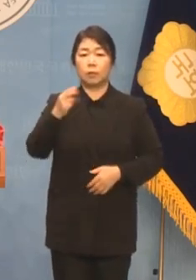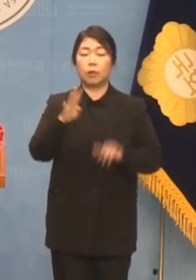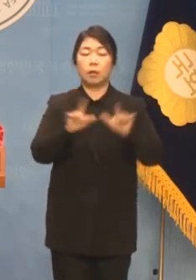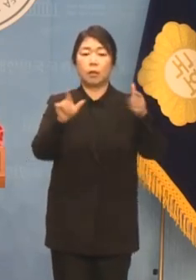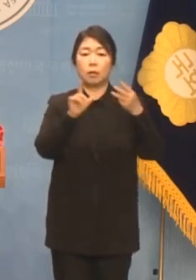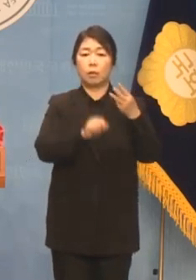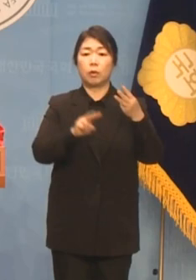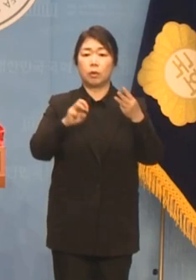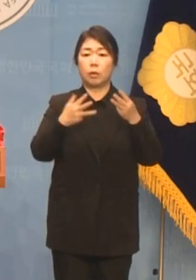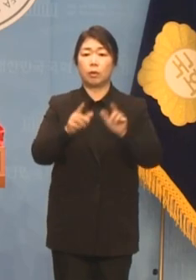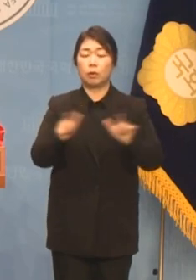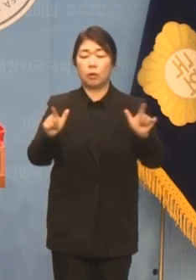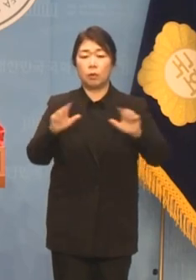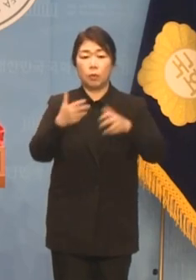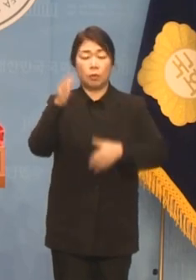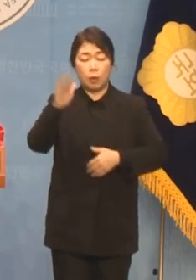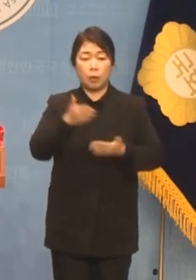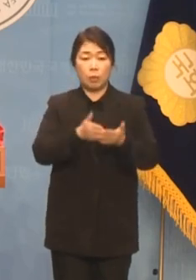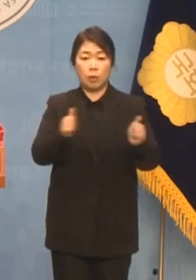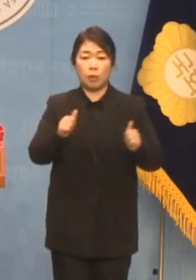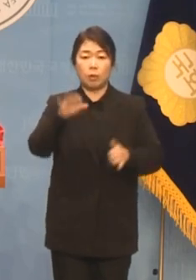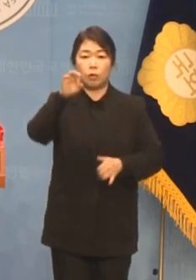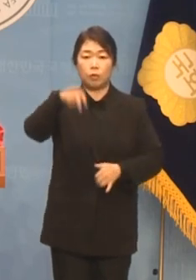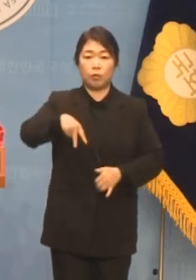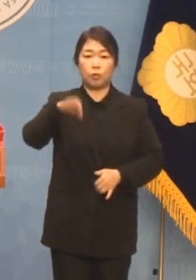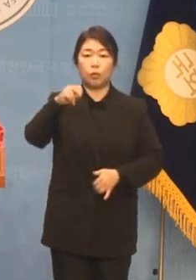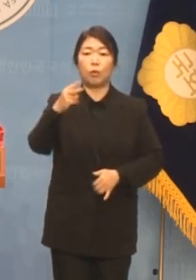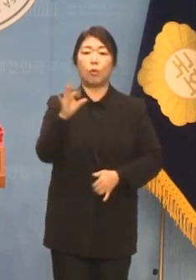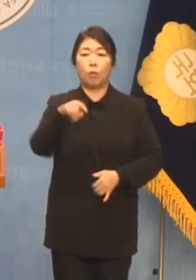3월 28일 국민의 미래 대변인